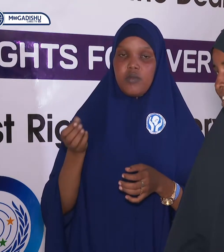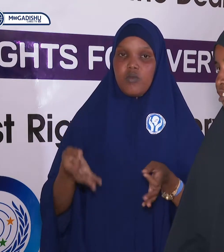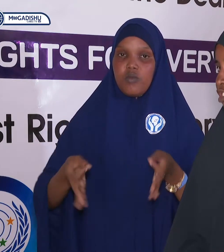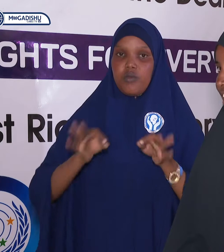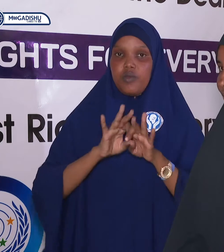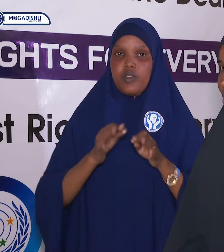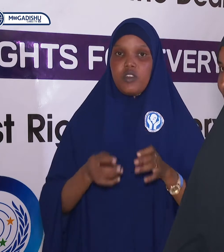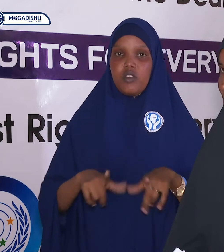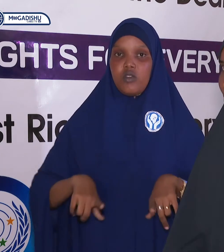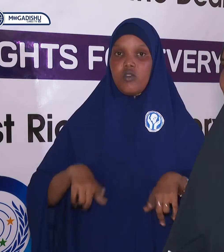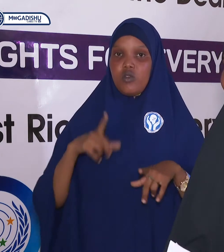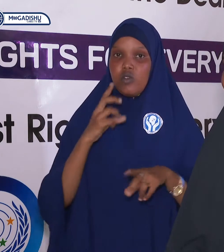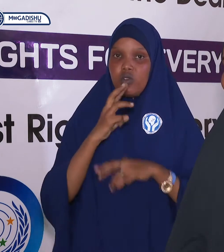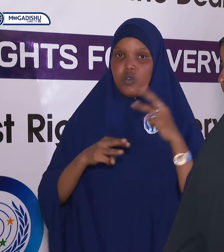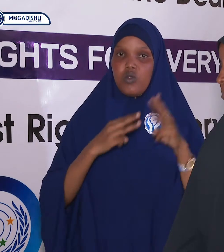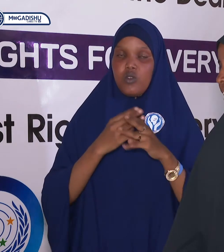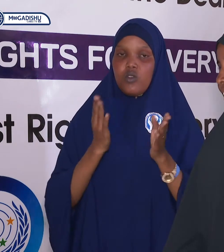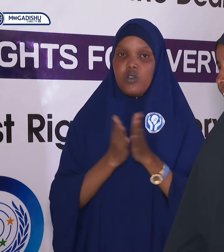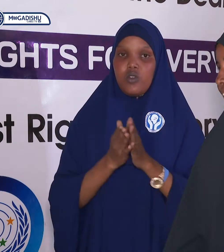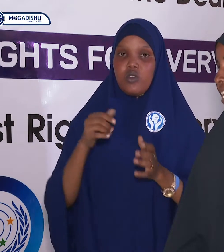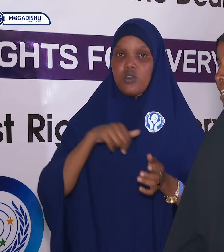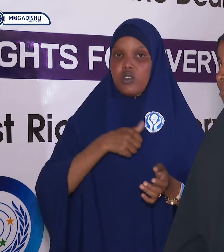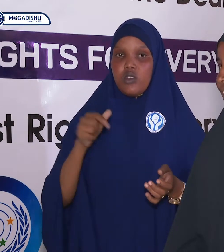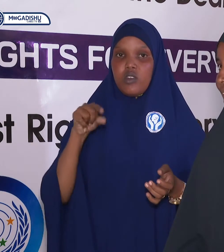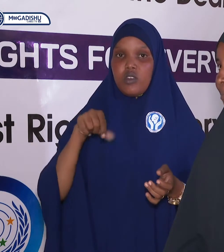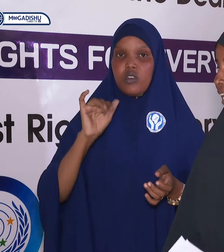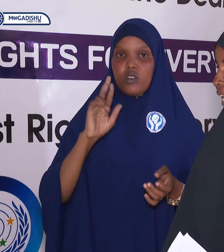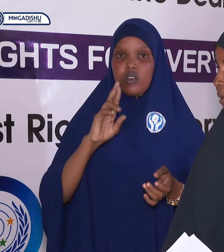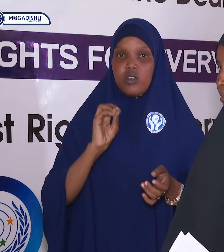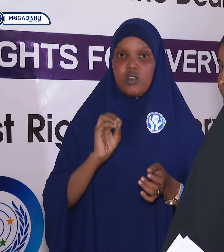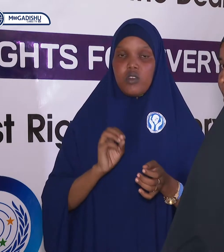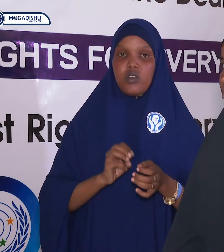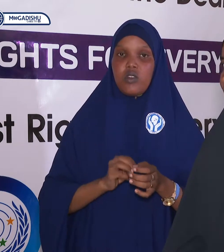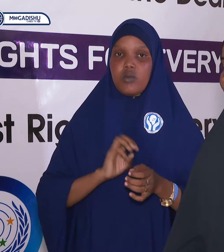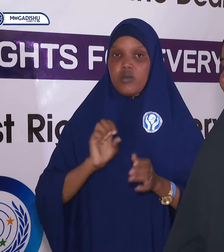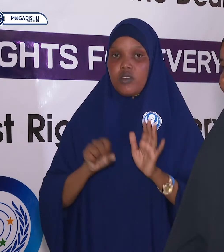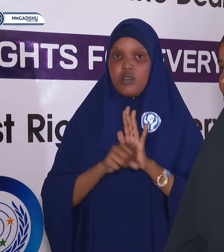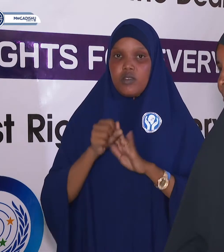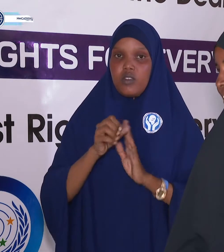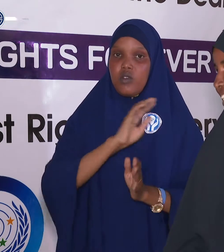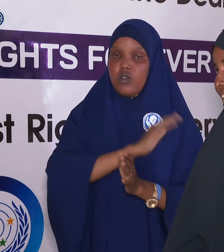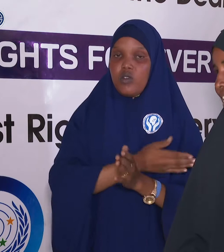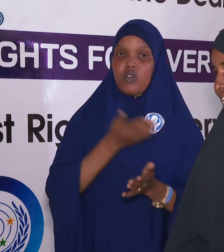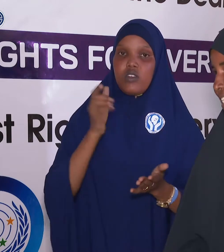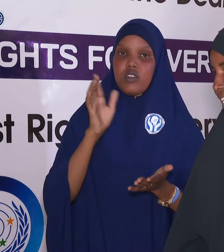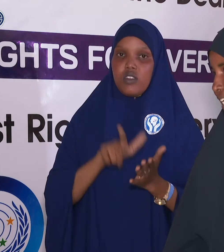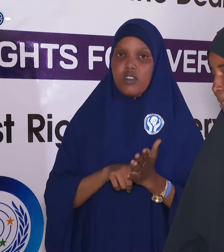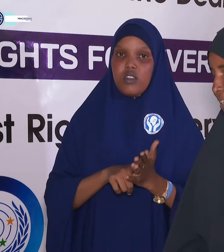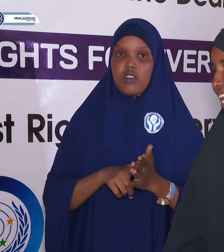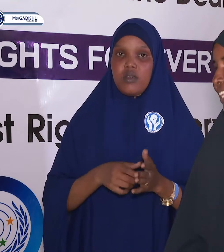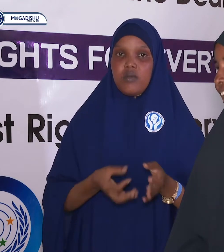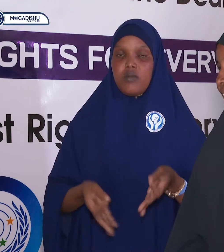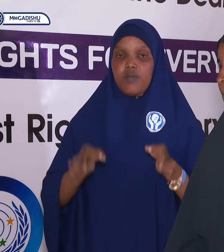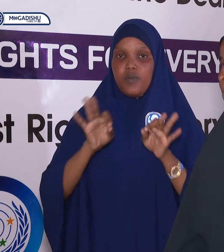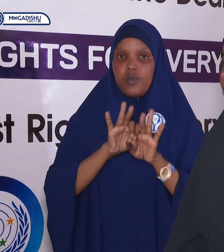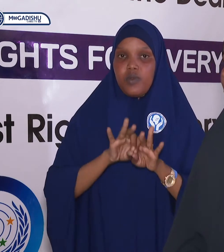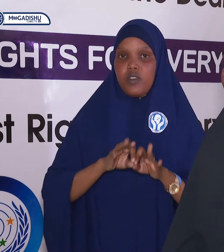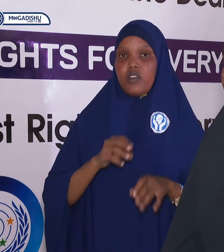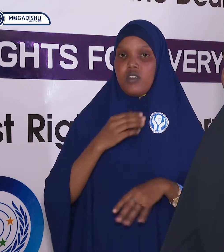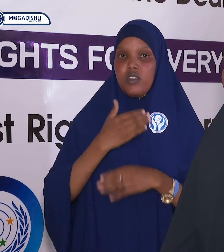aakharaba sidoo kale waxaan xoogga saarnaa tan maadiga ah maadaama ay lagama maarmaan u tahay iyadana waxbarashada aasaasiga ee bini